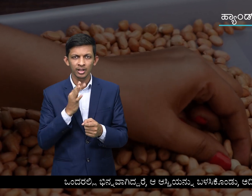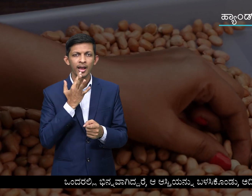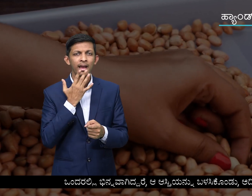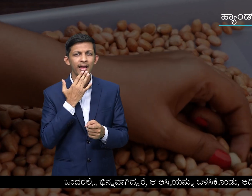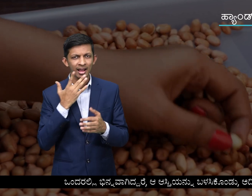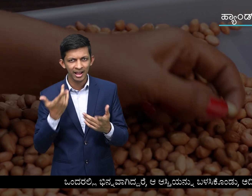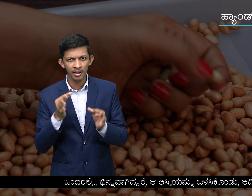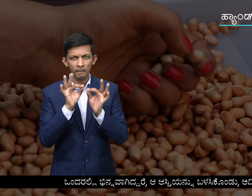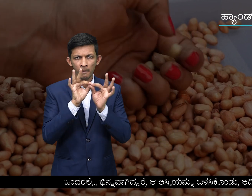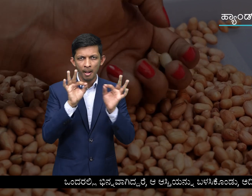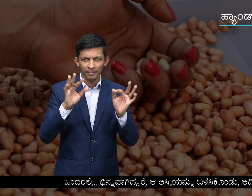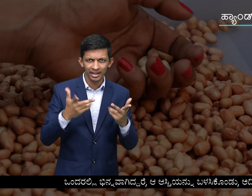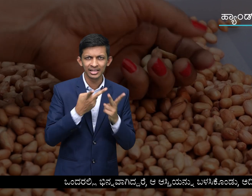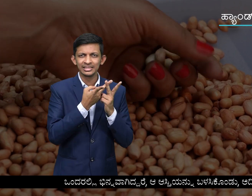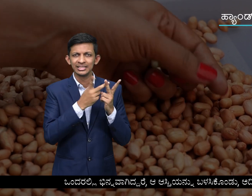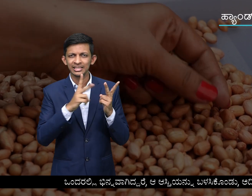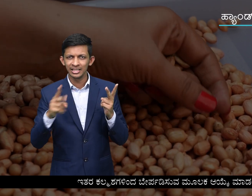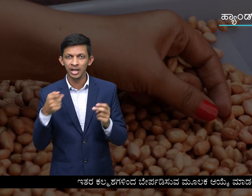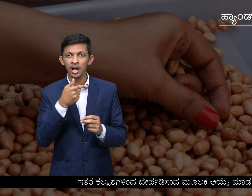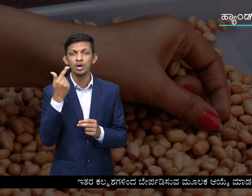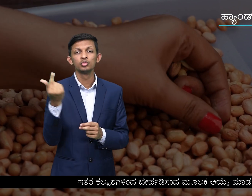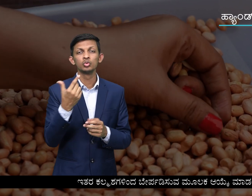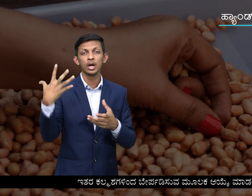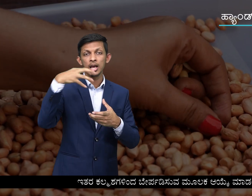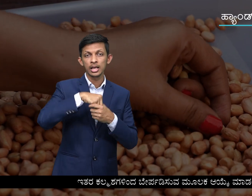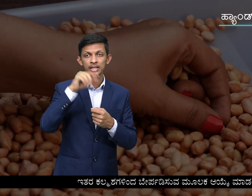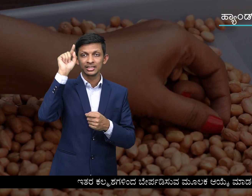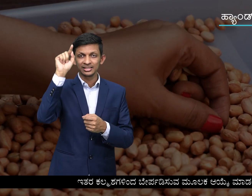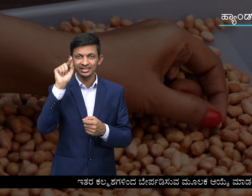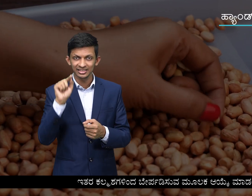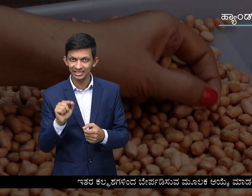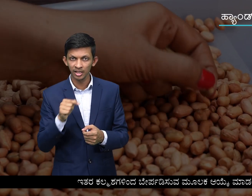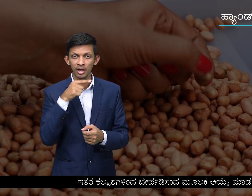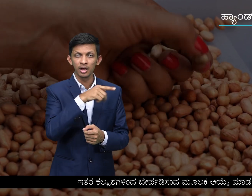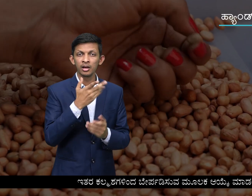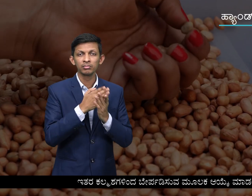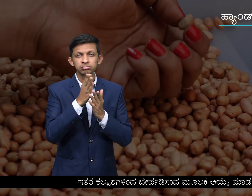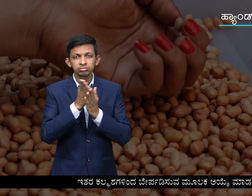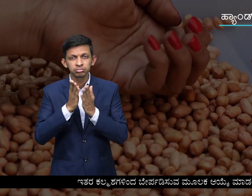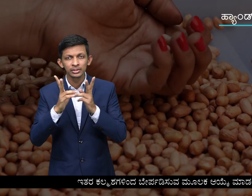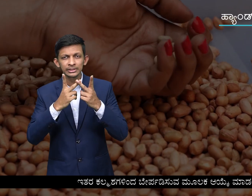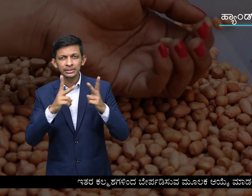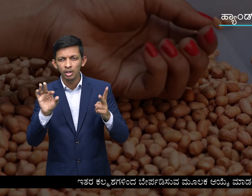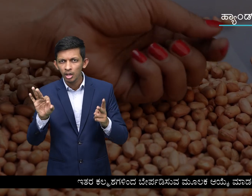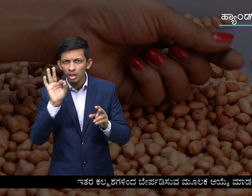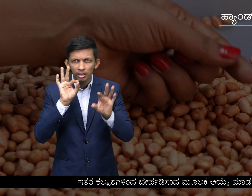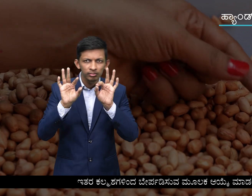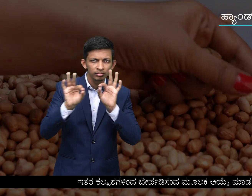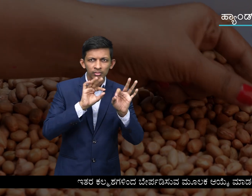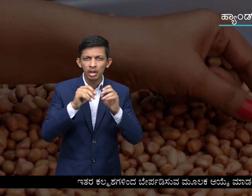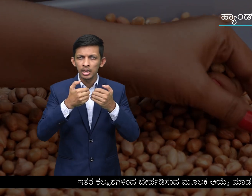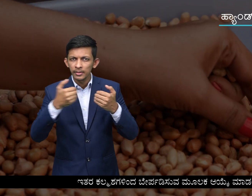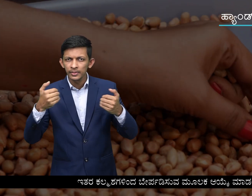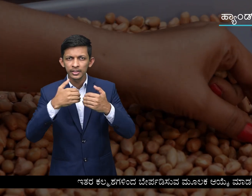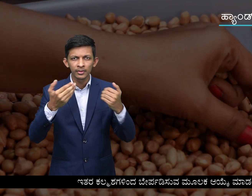ಆ ಆಸ್ತಿಯನ್ನು ಬಳಸಿಕೊಂಡು ಅದಿರು ಕಣಗಳನ್ನ ಇತರ ಕಲ್ಮಶಗಳಿಂದ ಬೇರ್ಪಡಿಸುವ ಮೂಲಕ ಆಯ್ಕೆ ಮಾಡಲಾಗುತ್ತೆ.